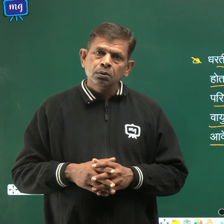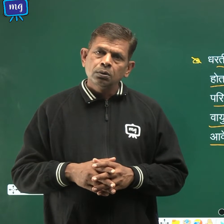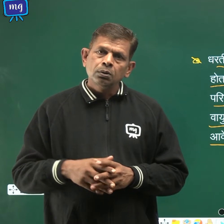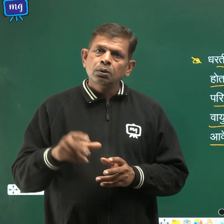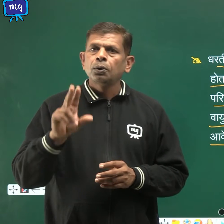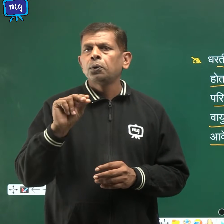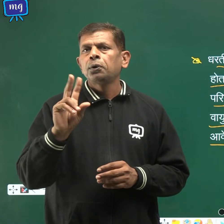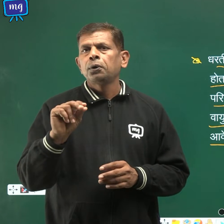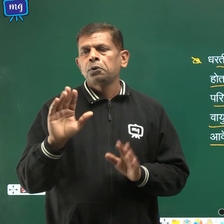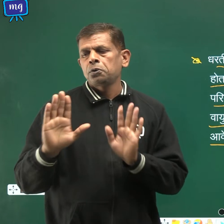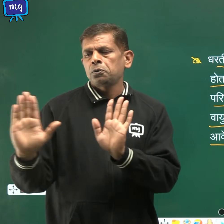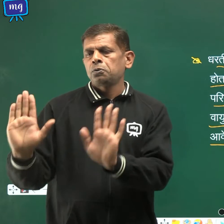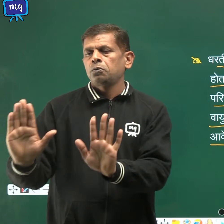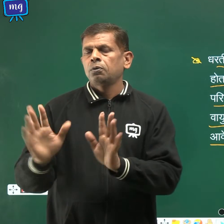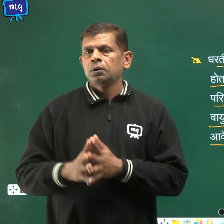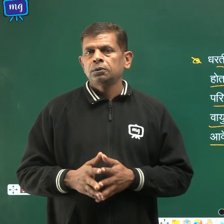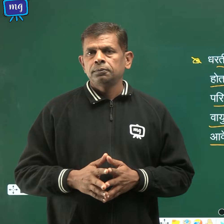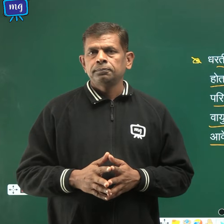नहीं रोक पाती।